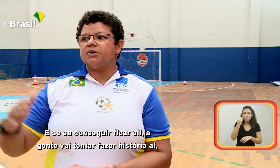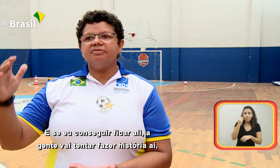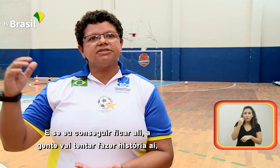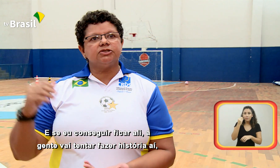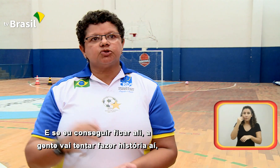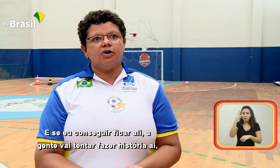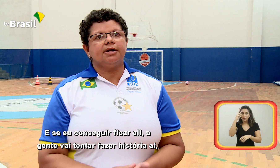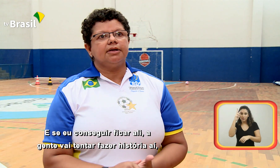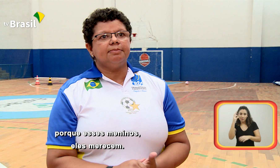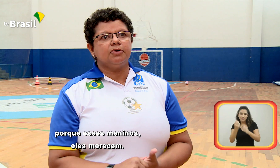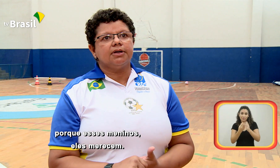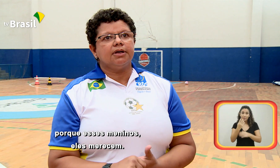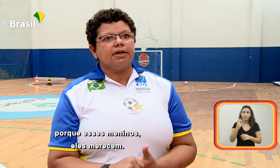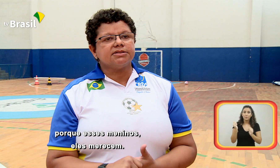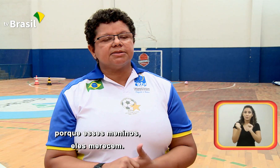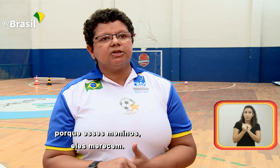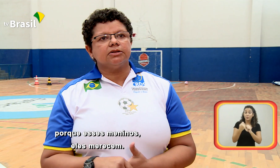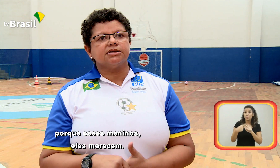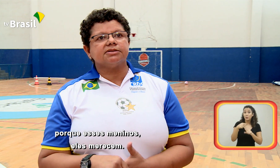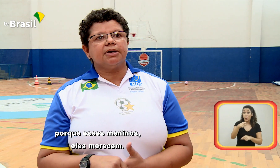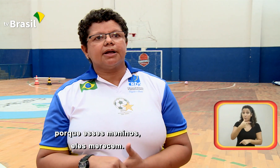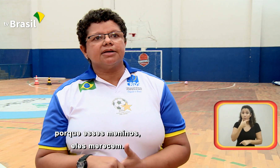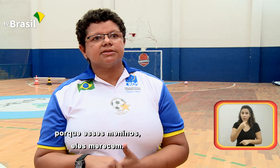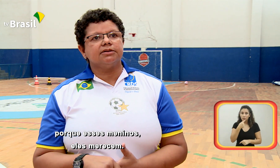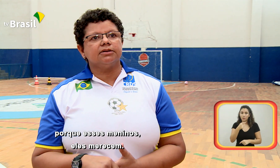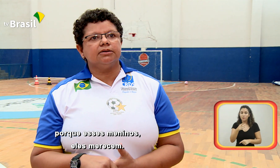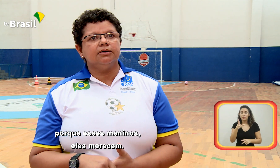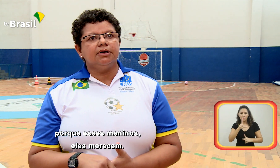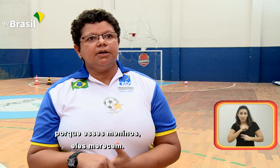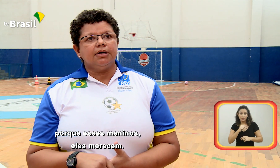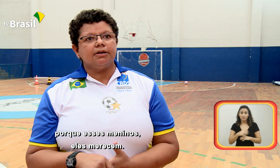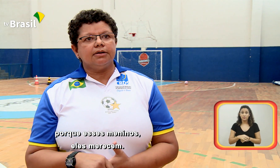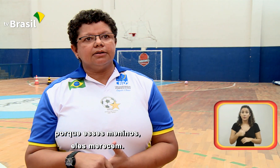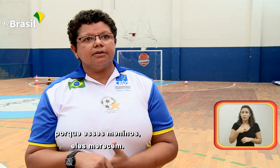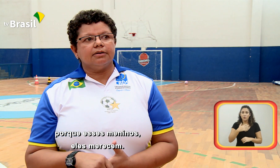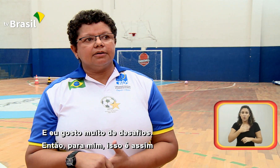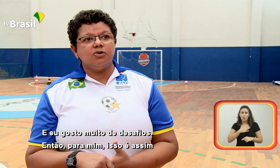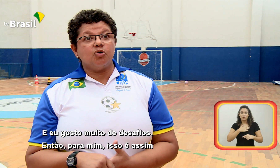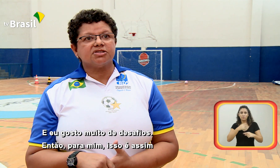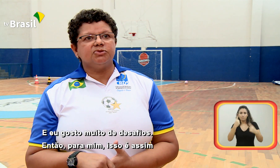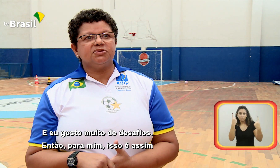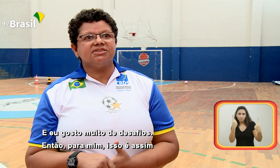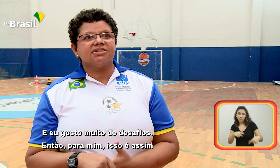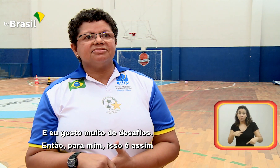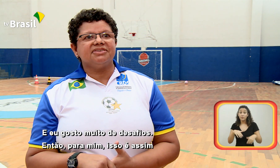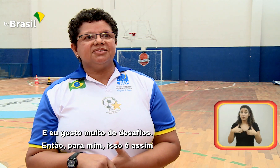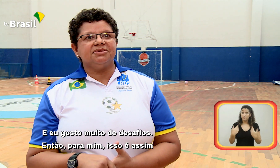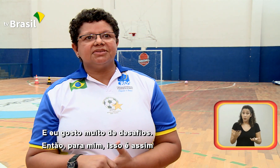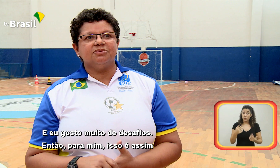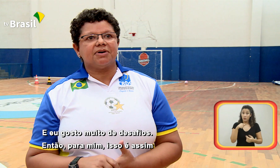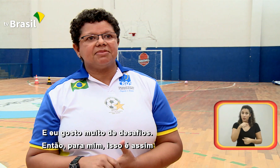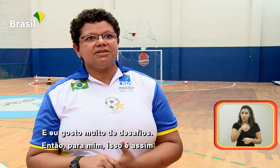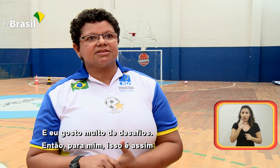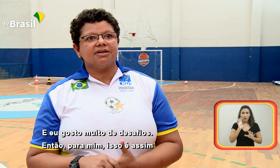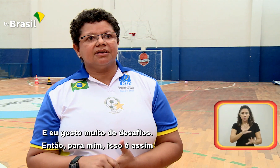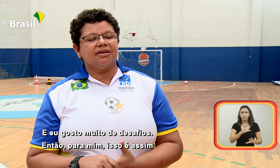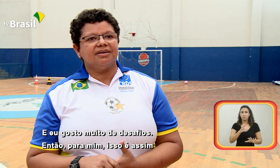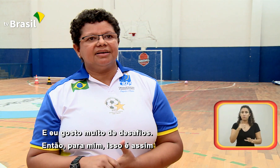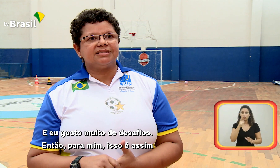fazer história aí, porque esses meninos, eles merecem, entendeu? E eu gosto muito de desafio, então para mim isso é